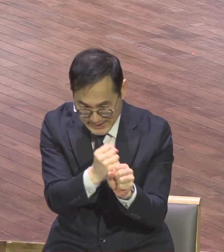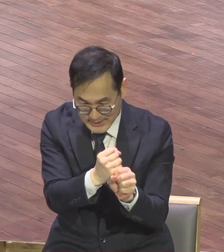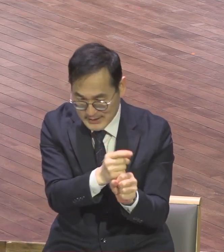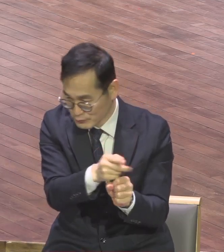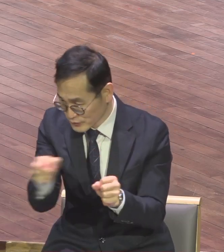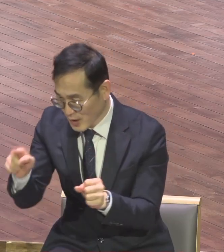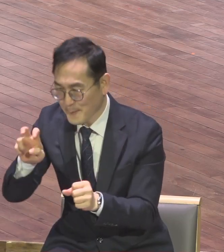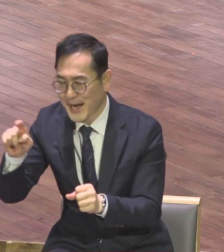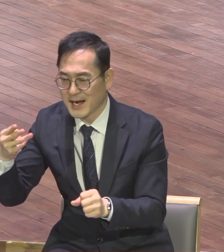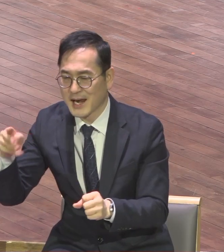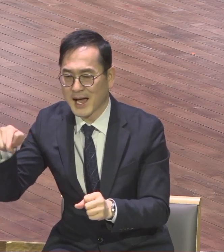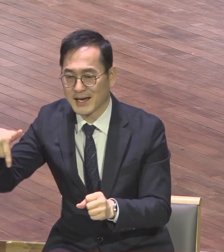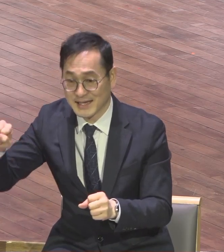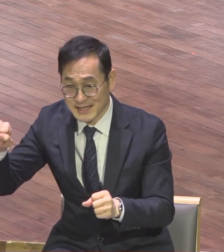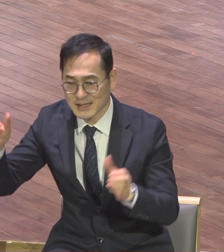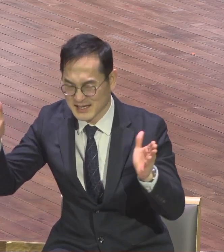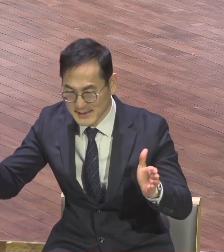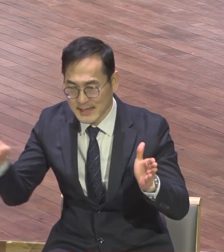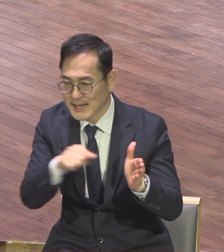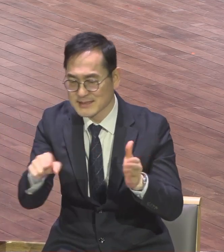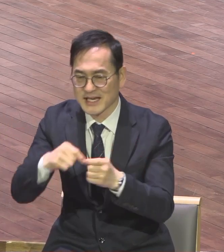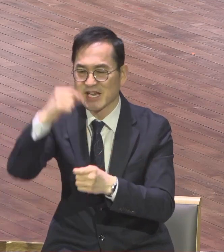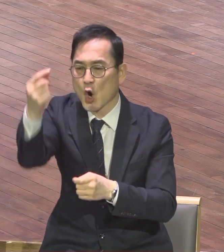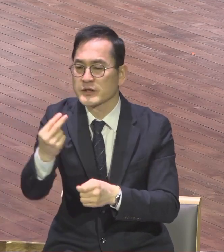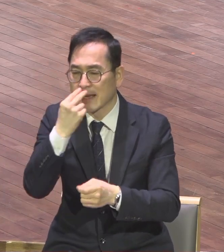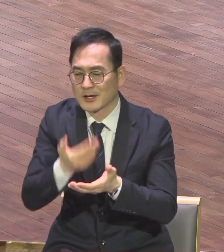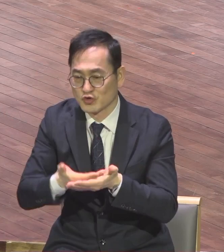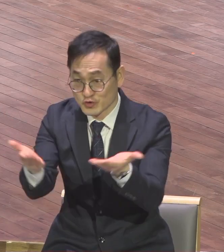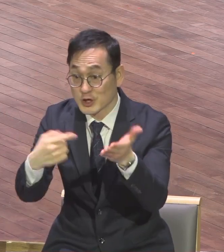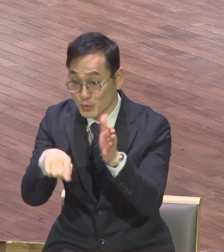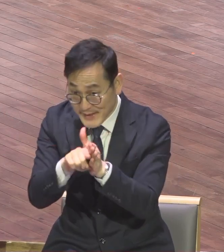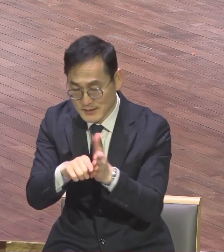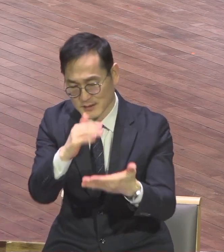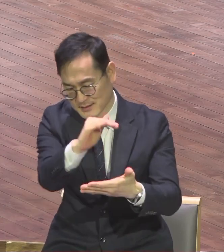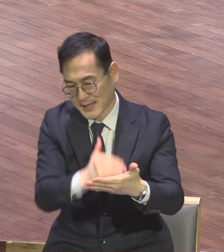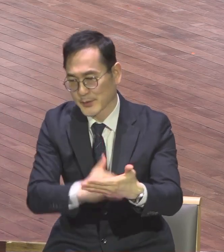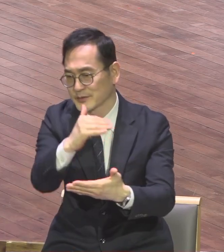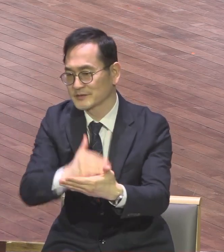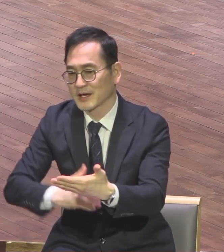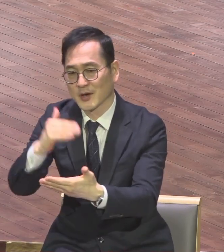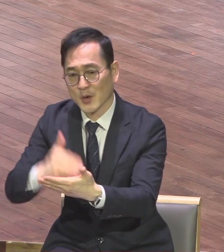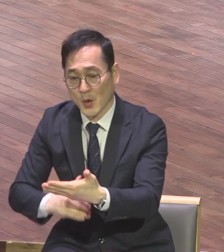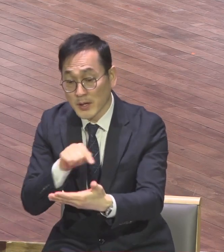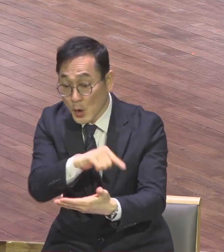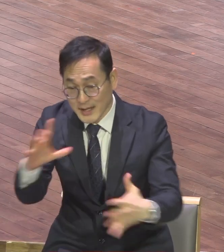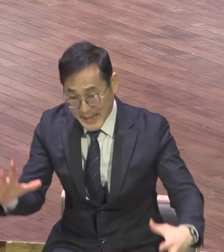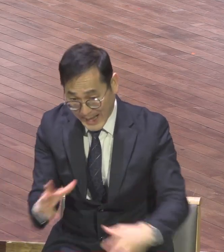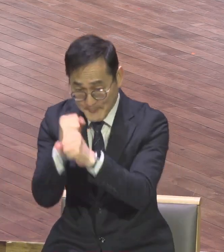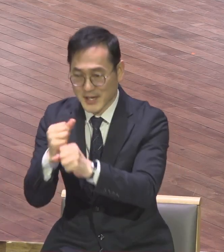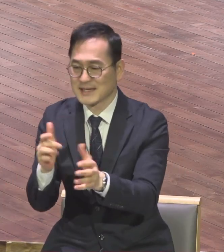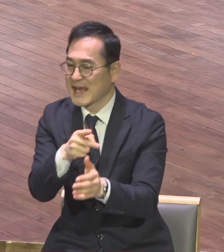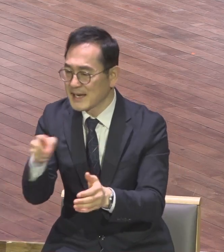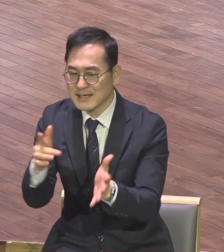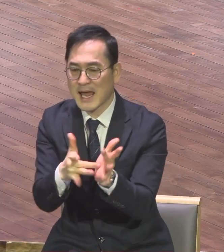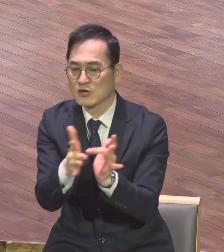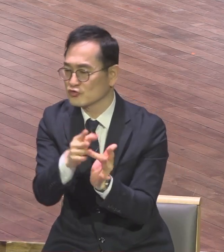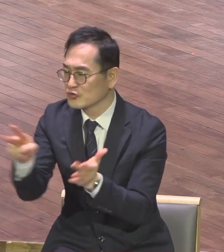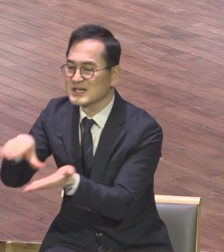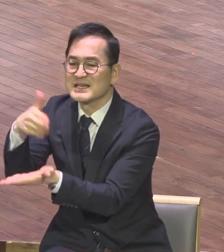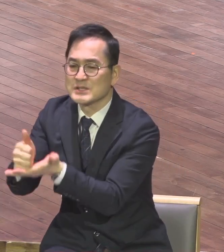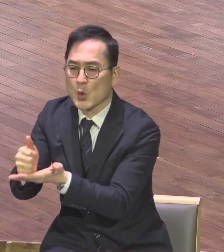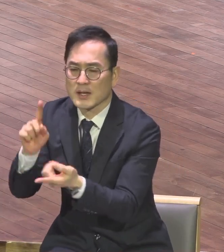말라기까지 전부 영생을 주기 위해 기록되었고 예수가 그리스도이심을 말하고 있다고 예수님이 직접 말씀하신